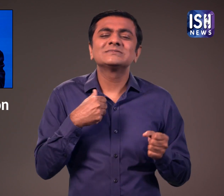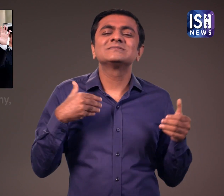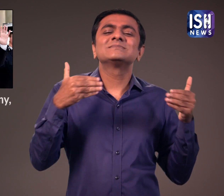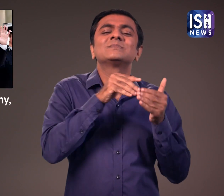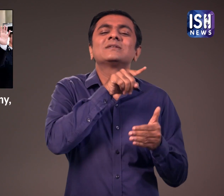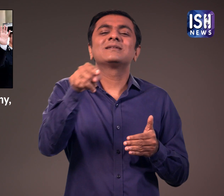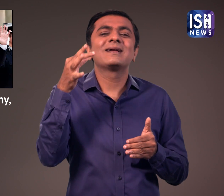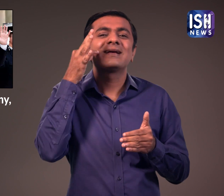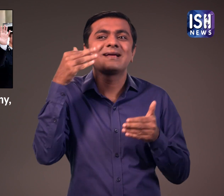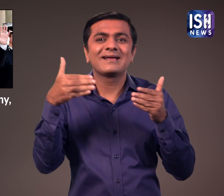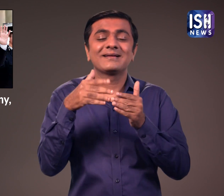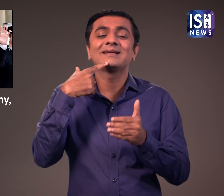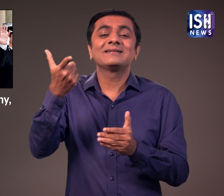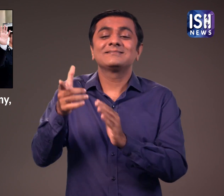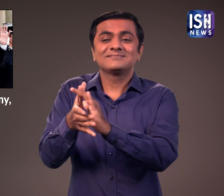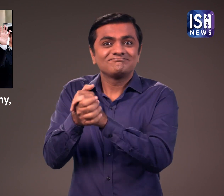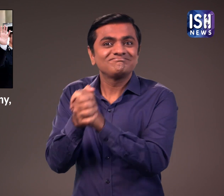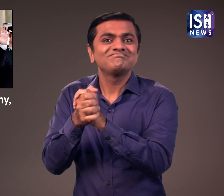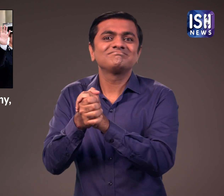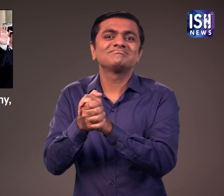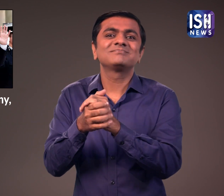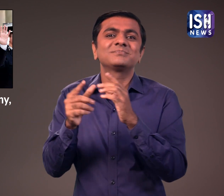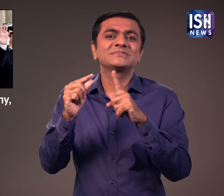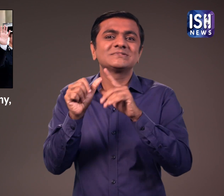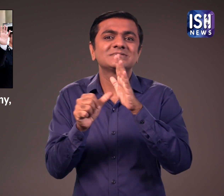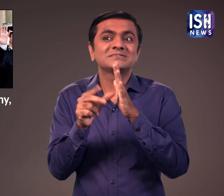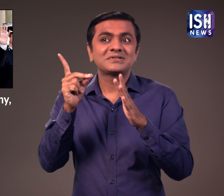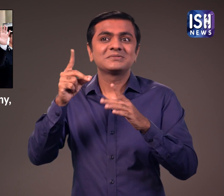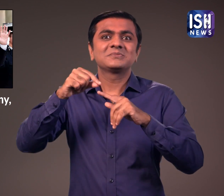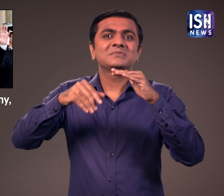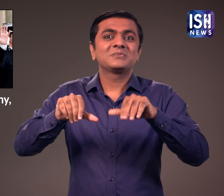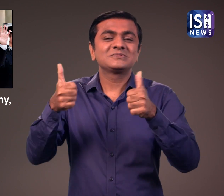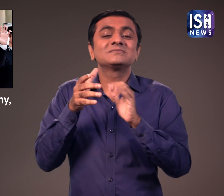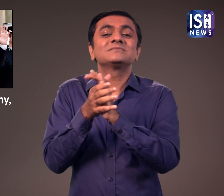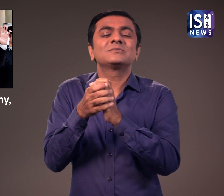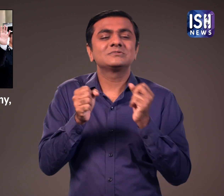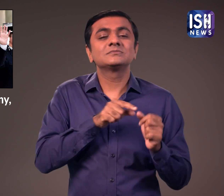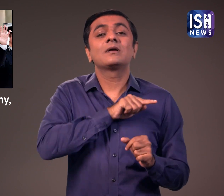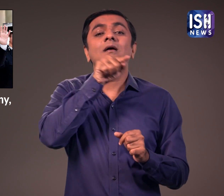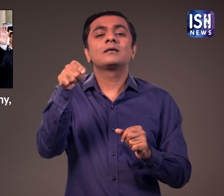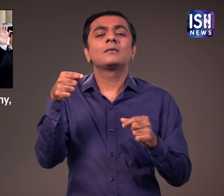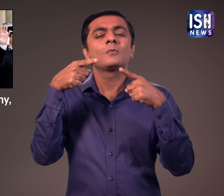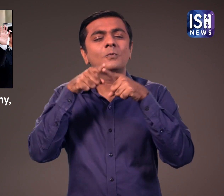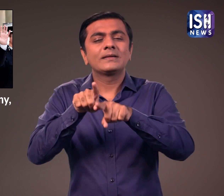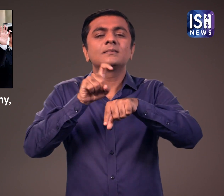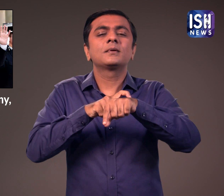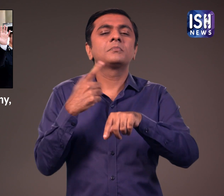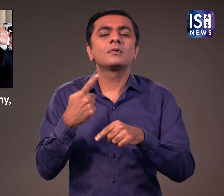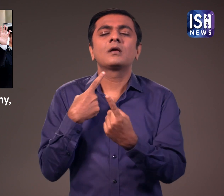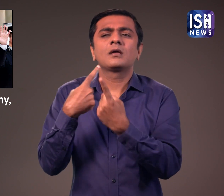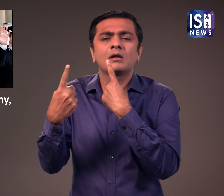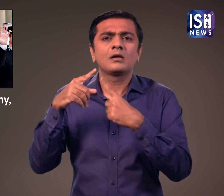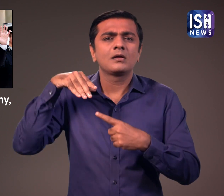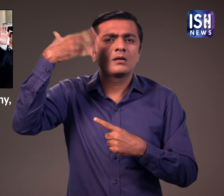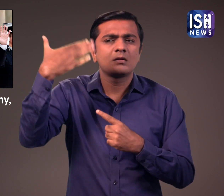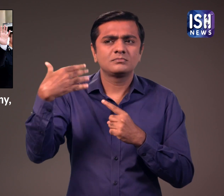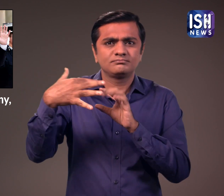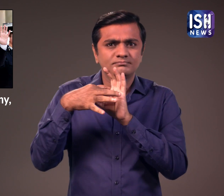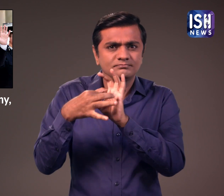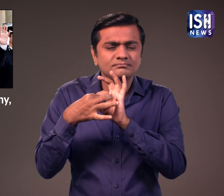था। और साथ ही दोनों देशों के बीच व्यापार